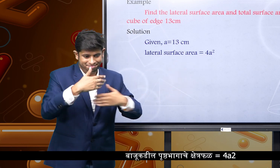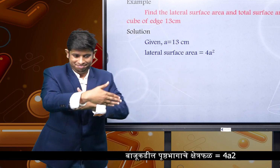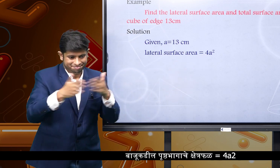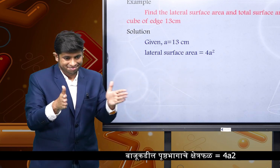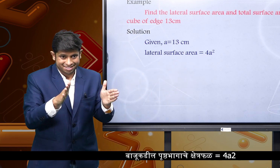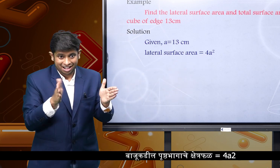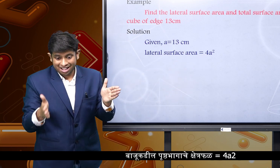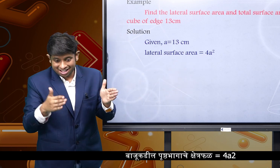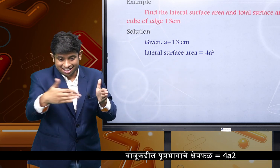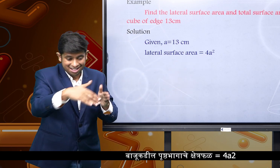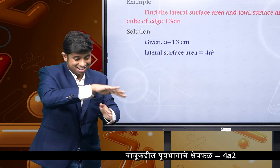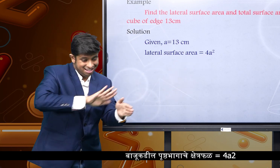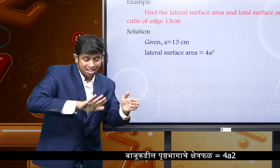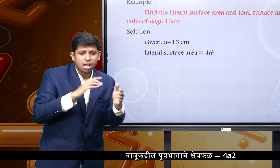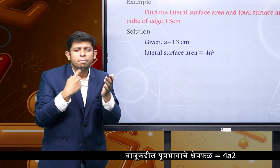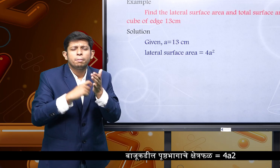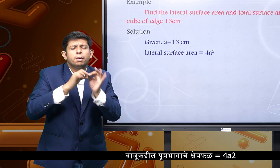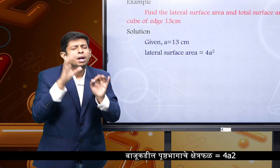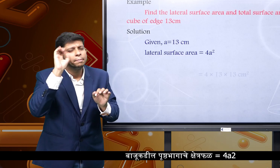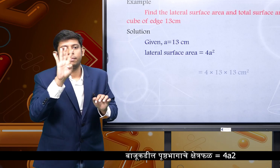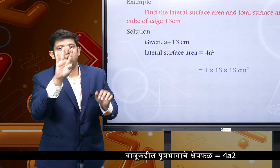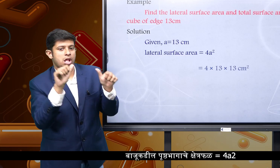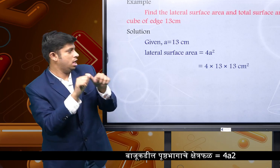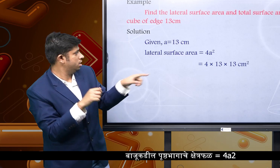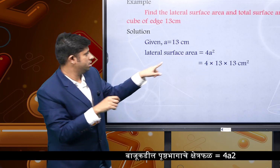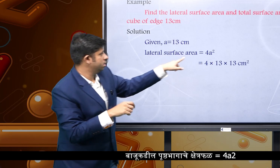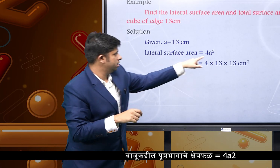बाजूकडील पृष्ठभागाचे क्षेत्रफळ बरोबर 4A चा वर्ग